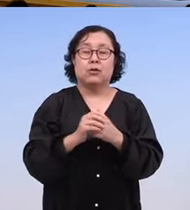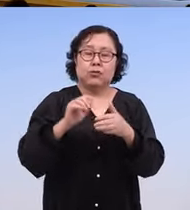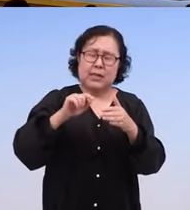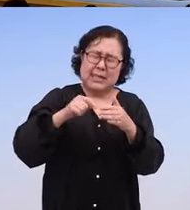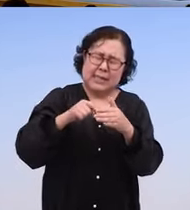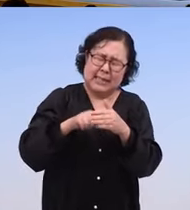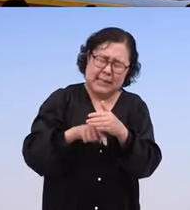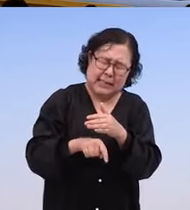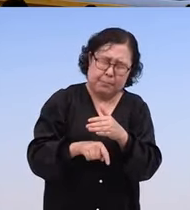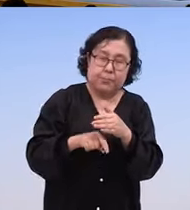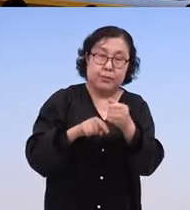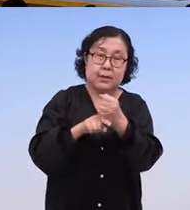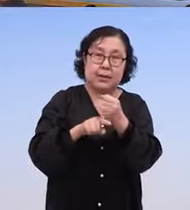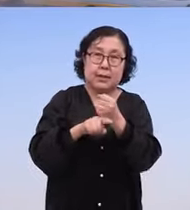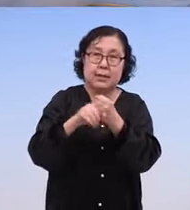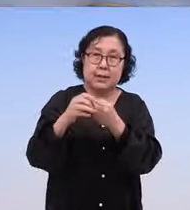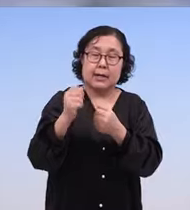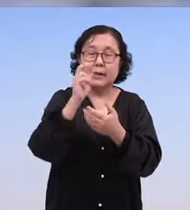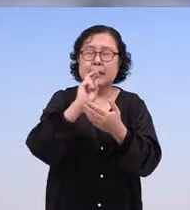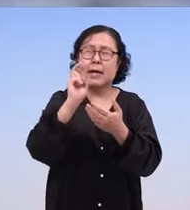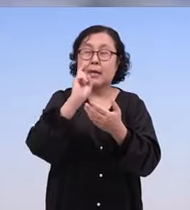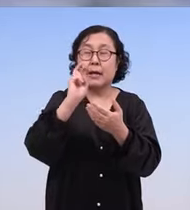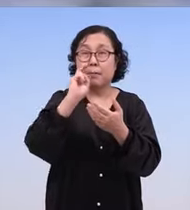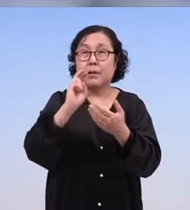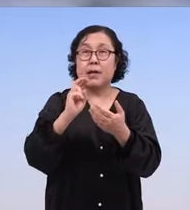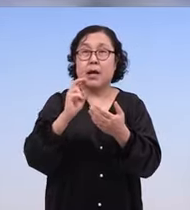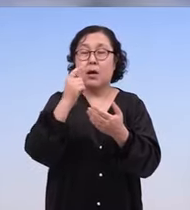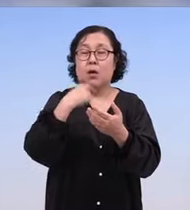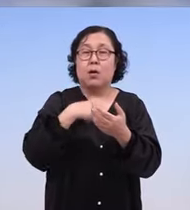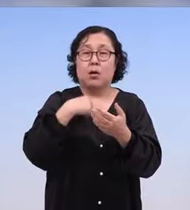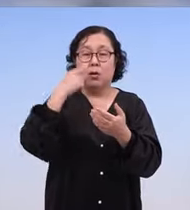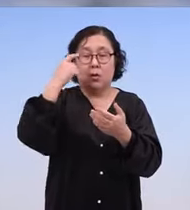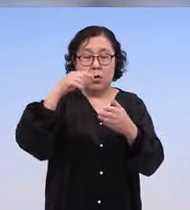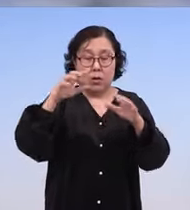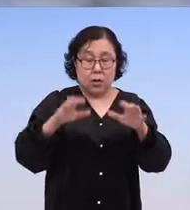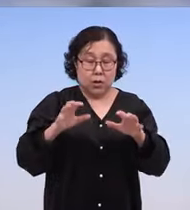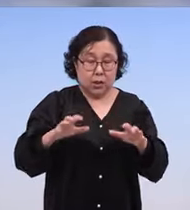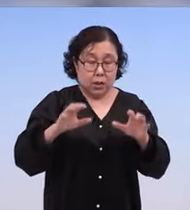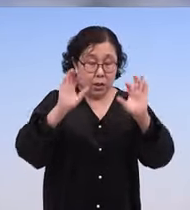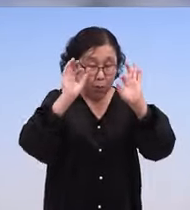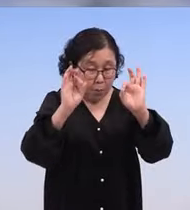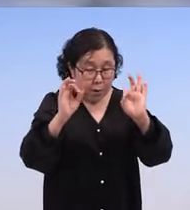보통 깊은 찬양이 아닙니다. 눈을 떠보면 기가 막혀요.